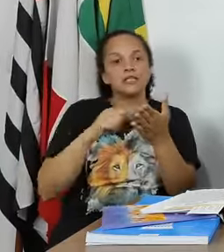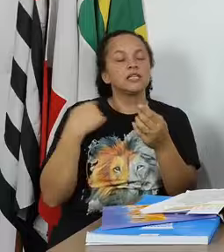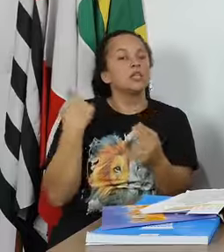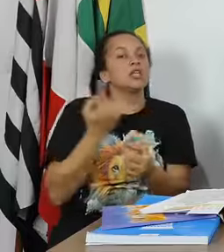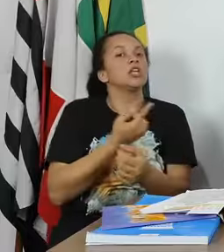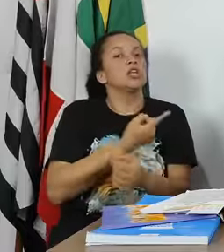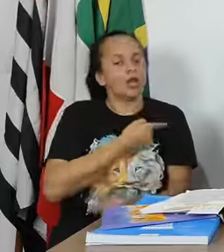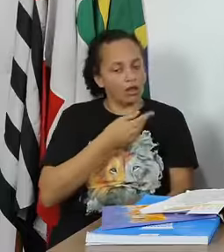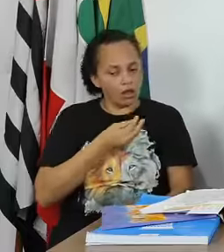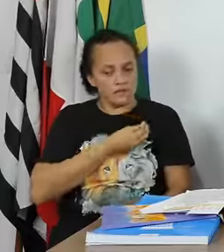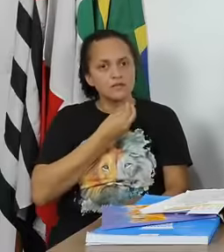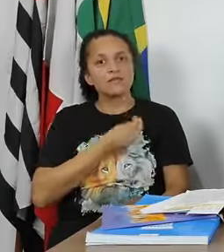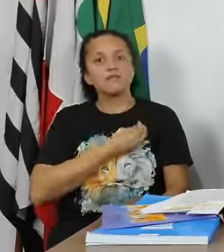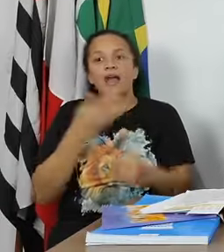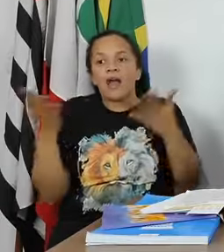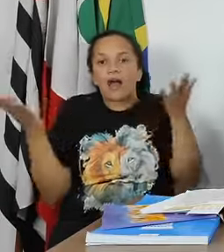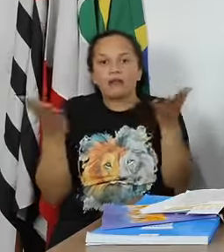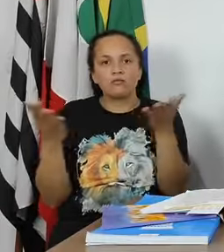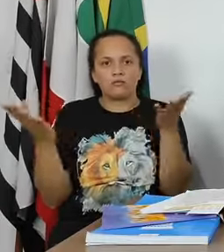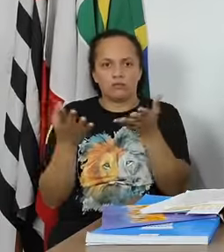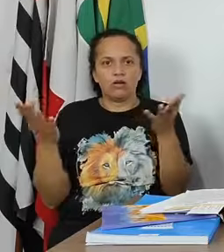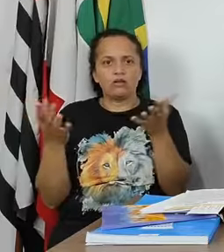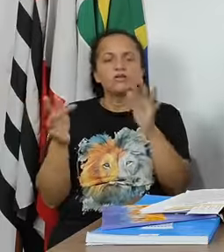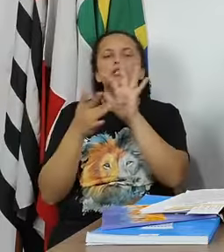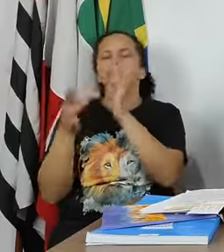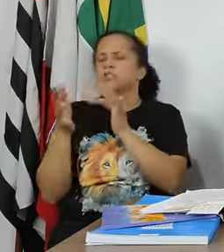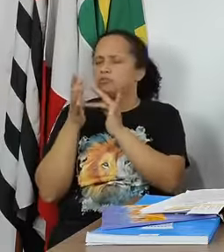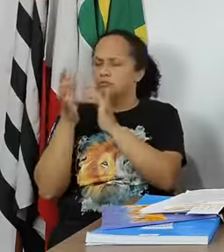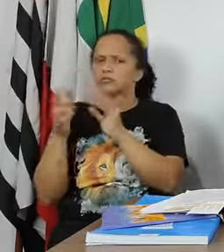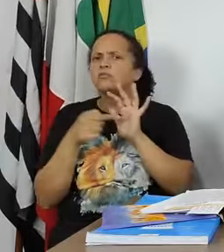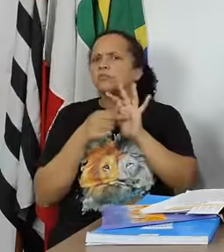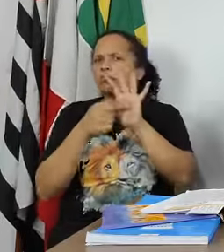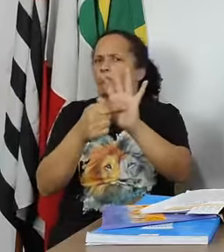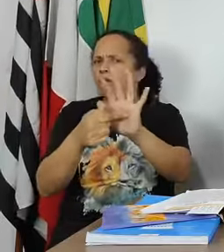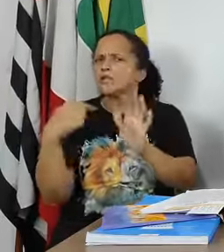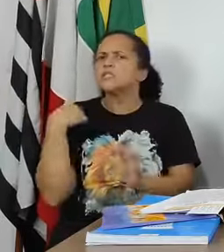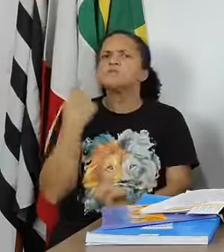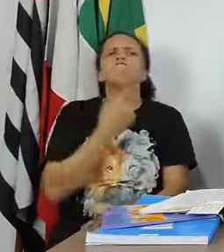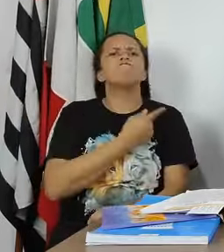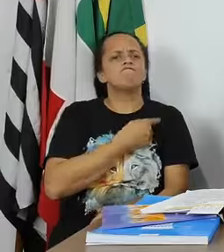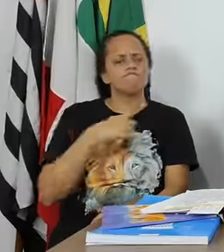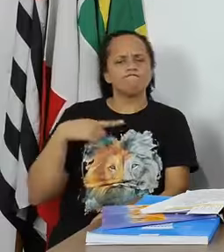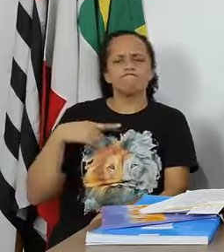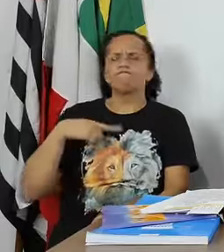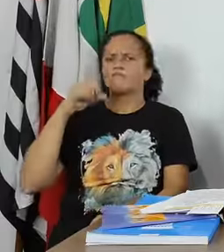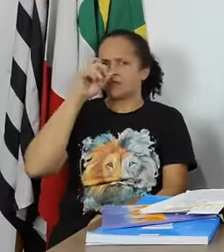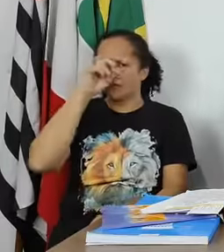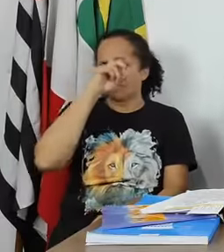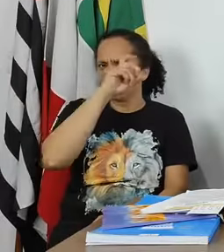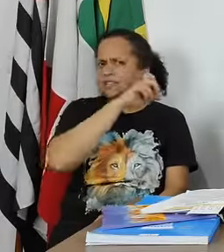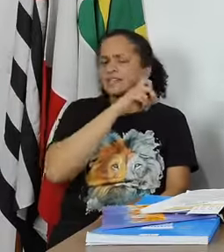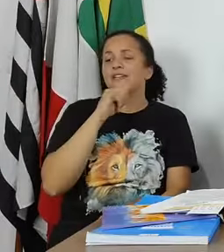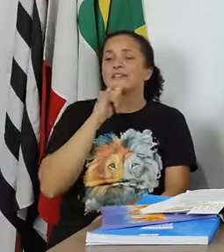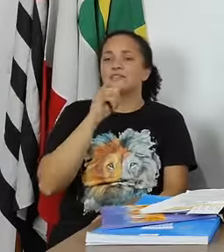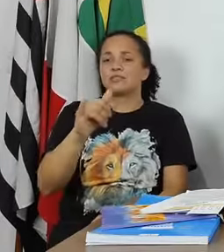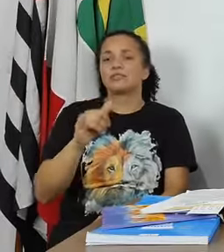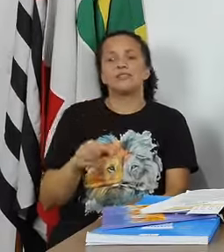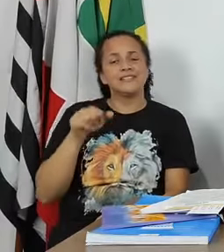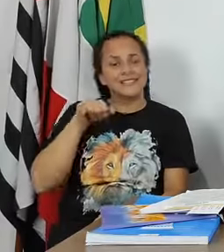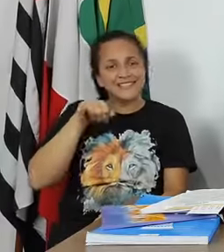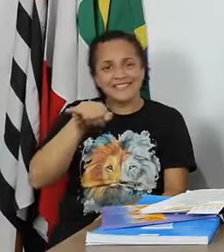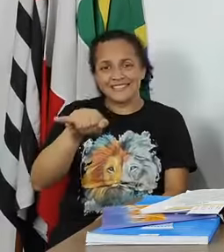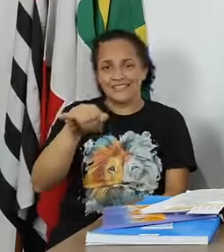nos alertou que nós teremos essas dificuldades e falou assim, ó, se me perseguiram, vão perseguir vocês.